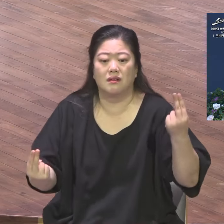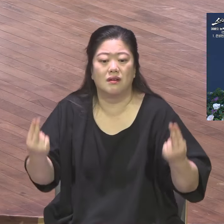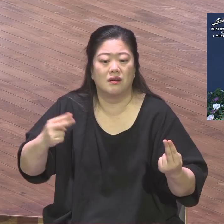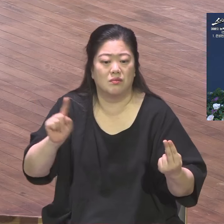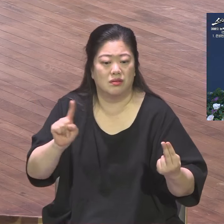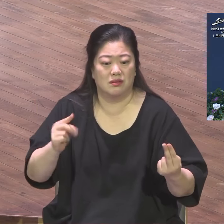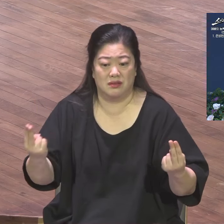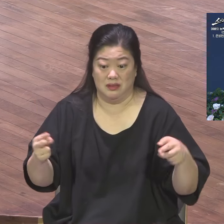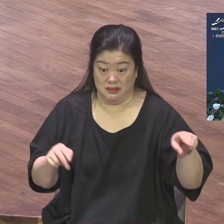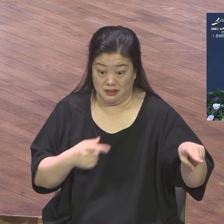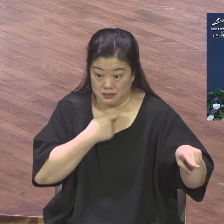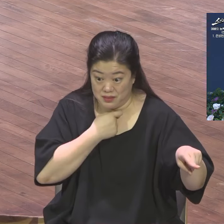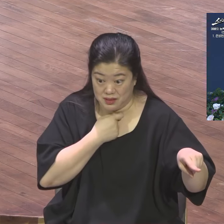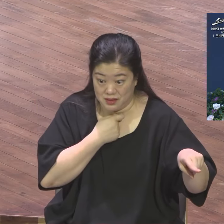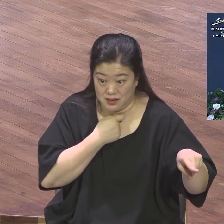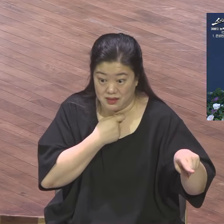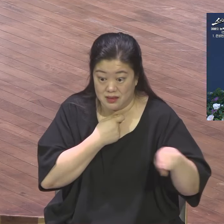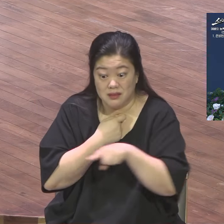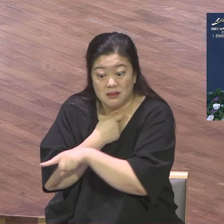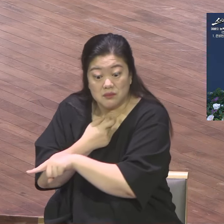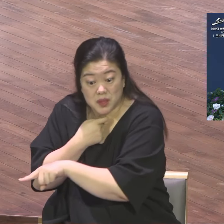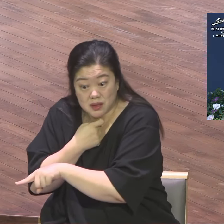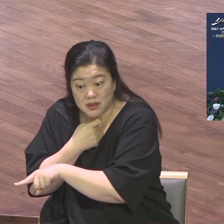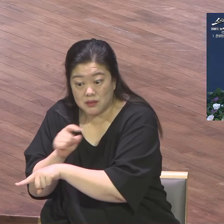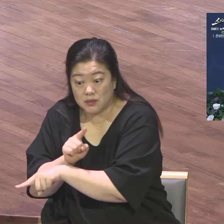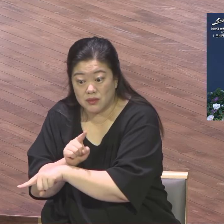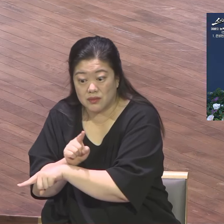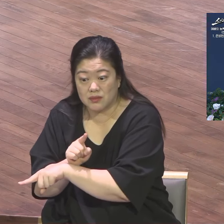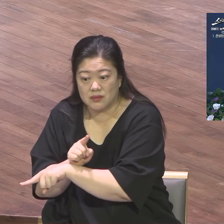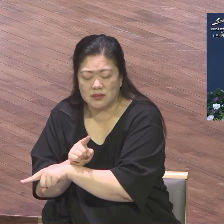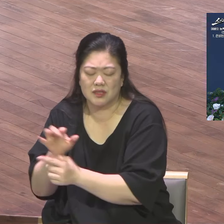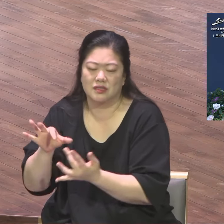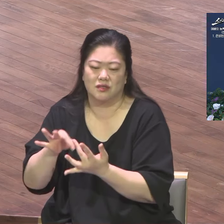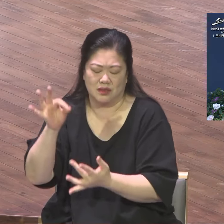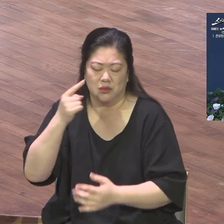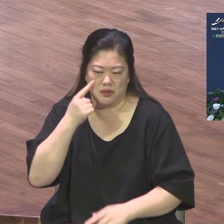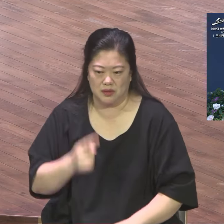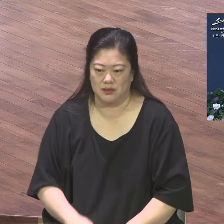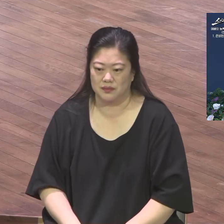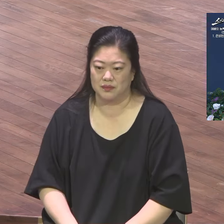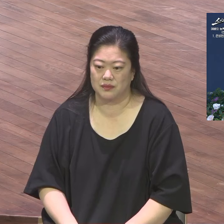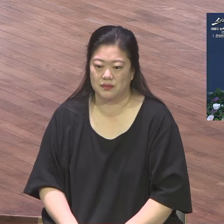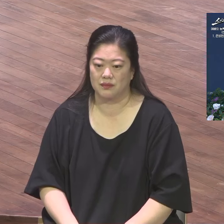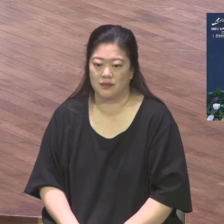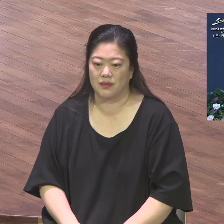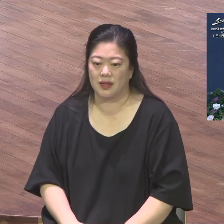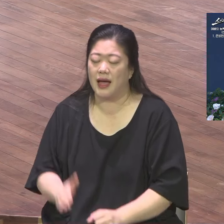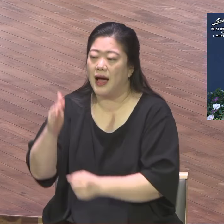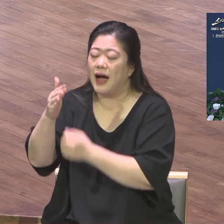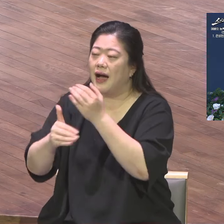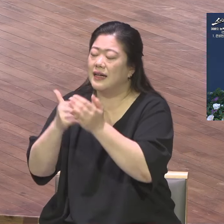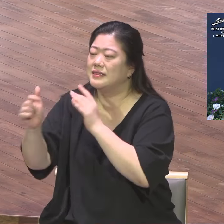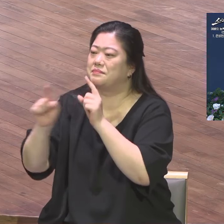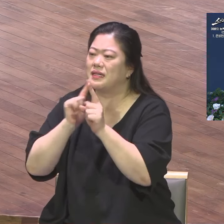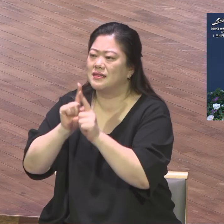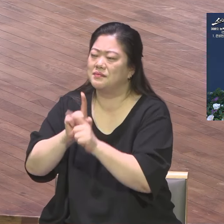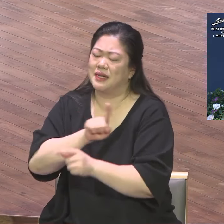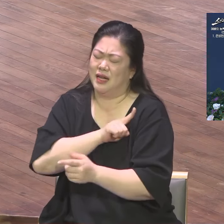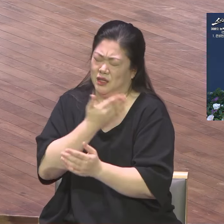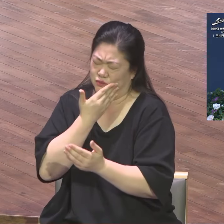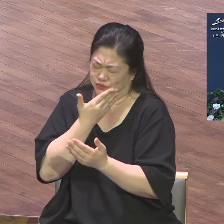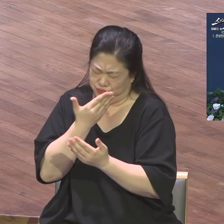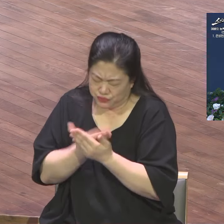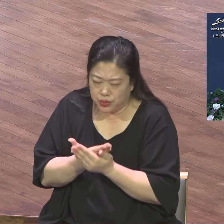예배를 통해서요 여러분 하나님의 말씀 듣는 것이 최우선이 되기 바랍니다. 다른 것 때문에 말씀 듣는